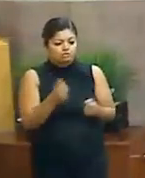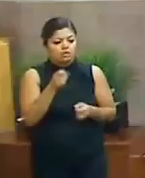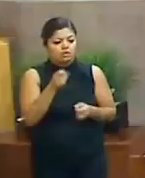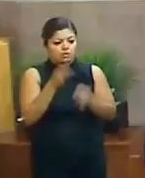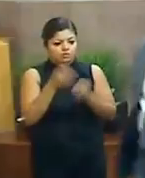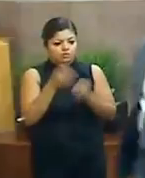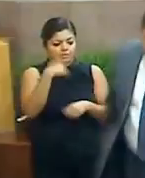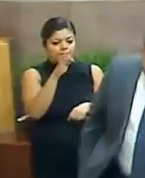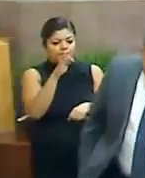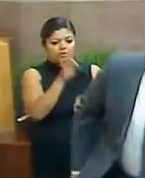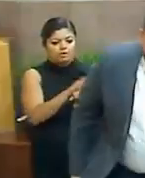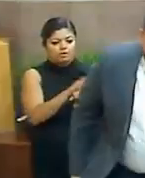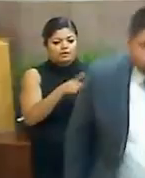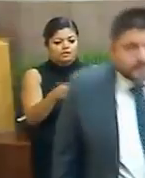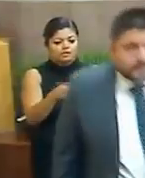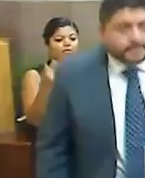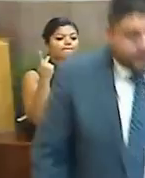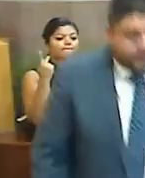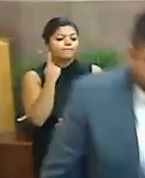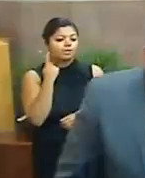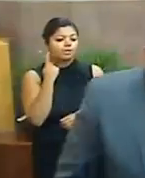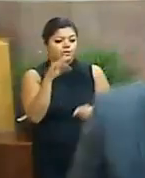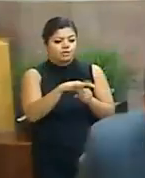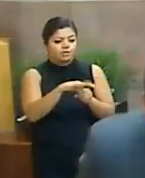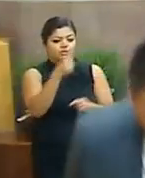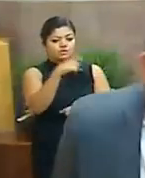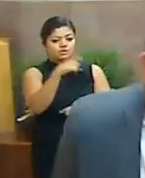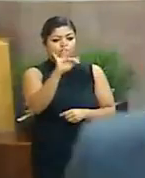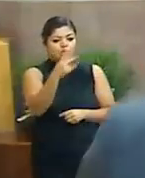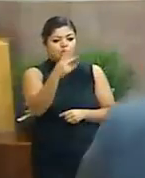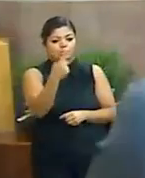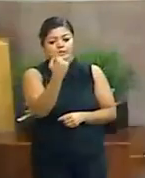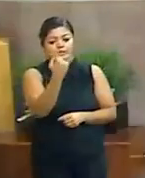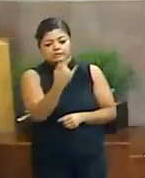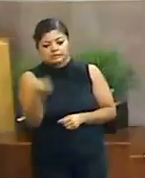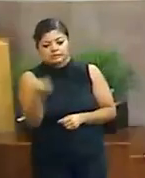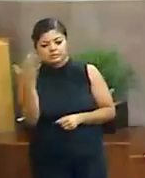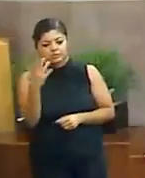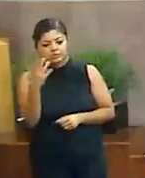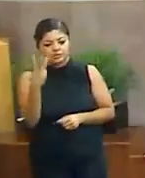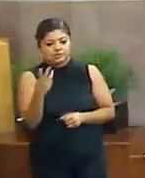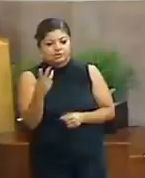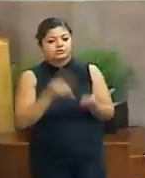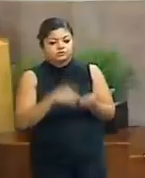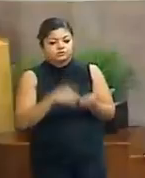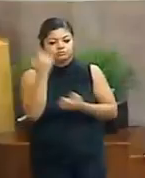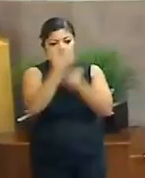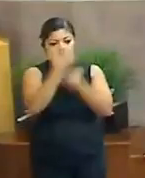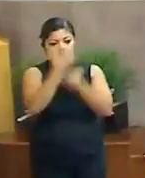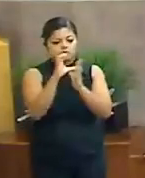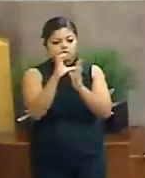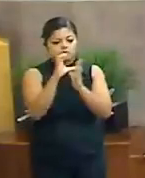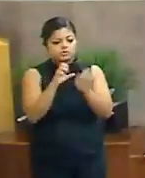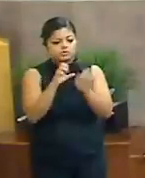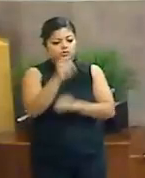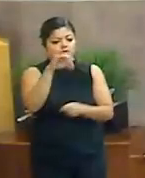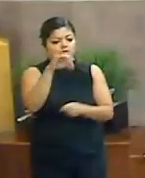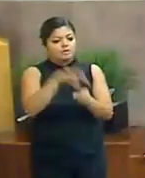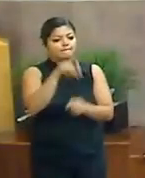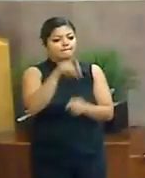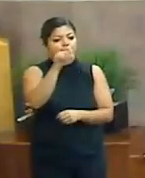los vicios por la protección de los derechos y colectoras del ciudadano 120 y 1 953 así como el juicio de revisión constitucional electoral